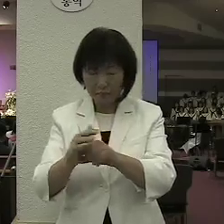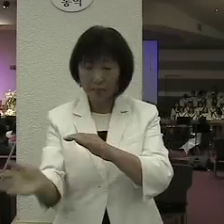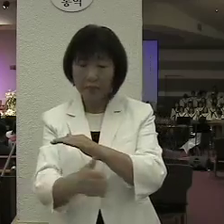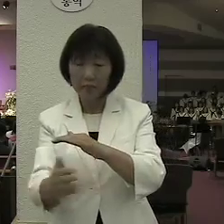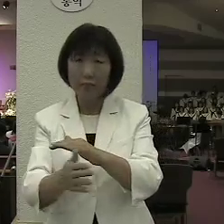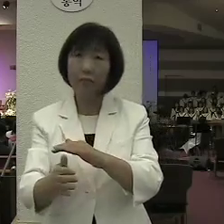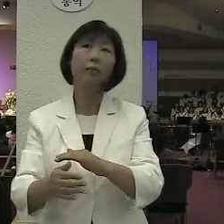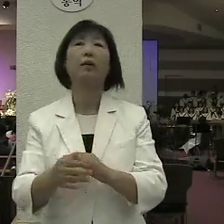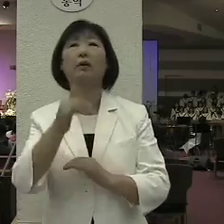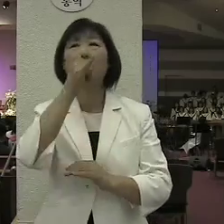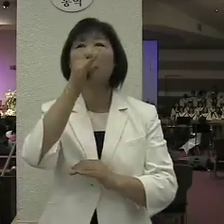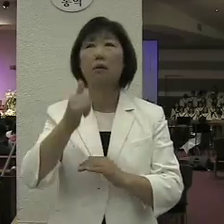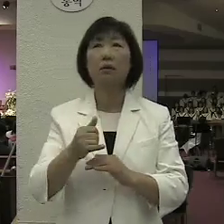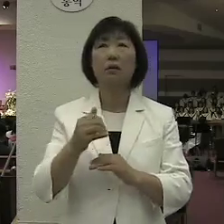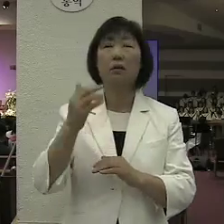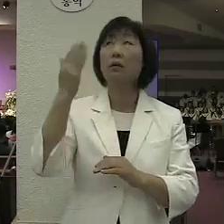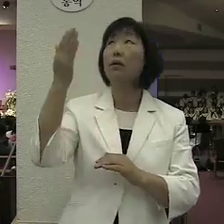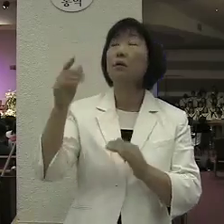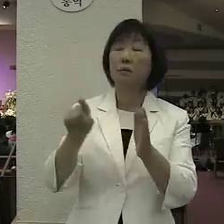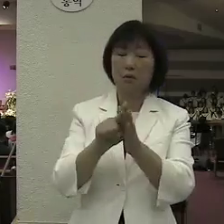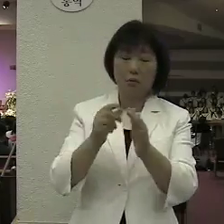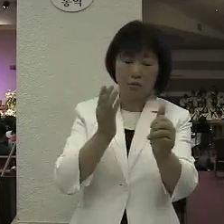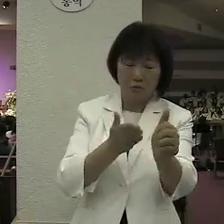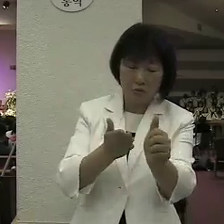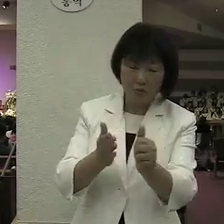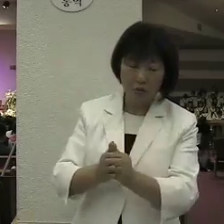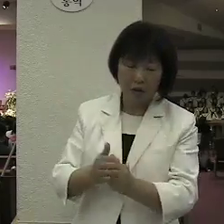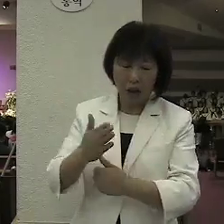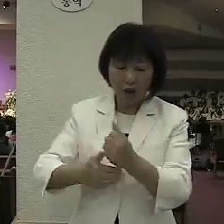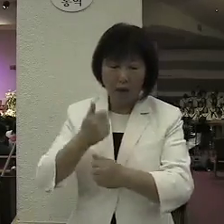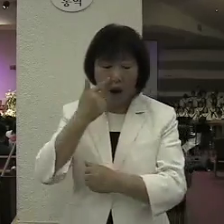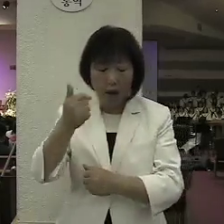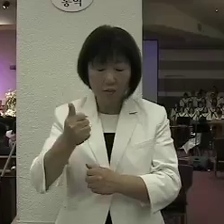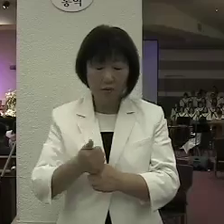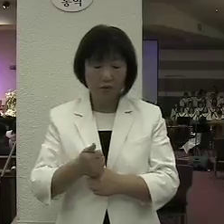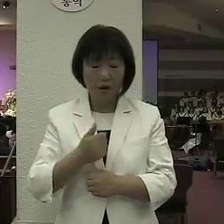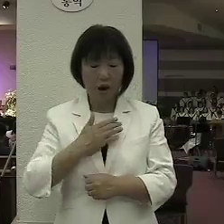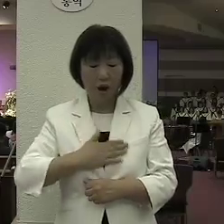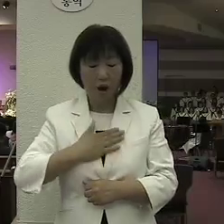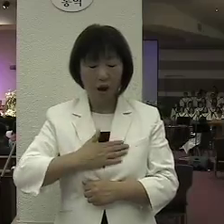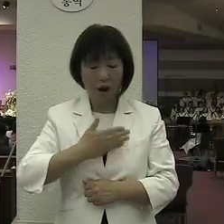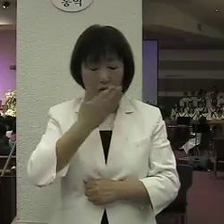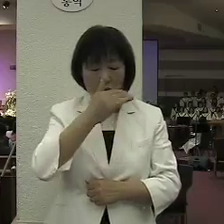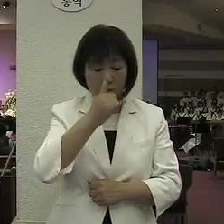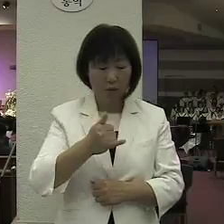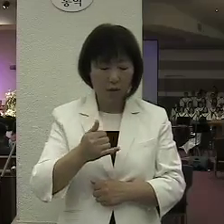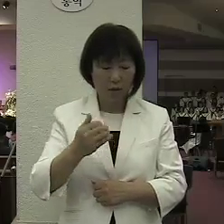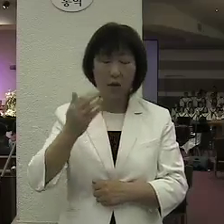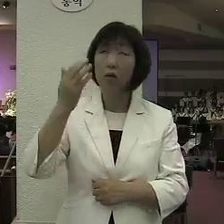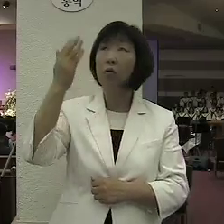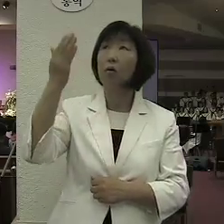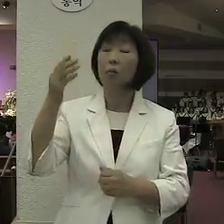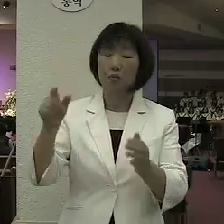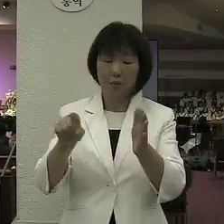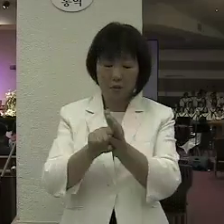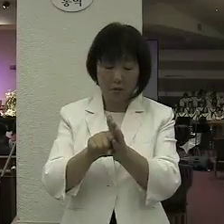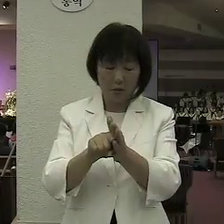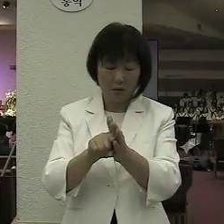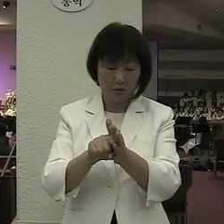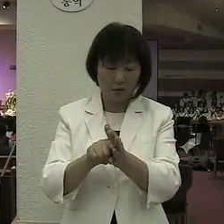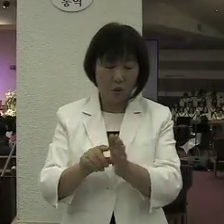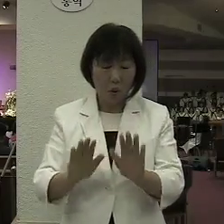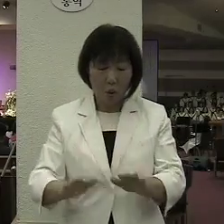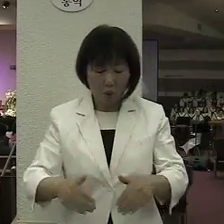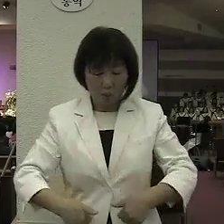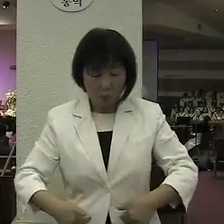감사하고요. 오늘 교회 처음 오신 분이 있으니까 여러분, 예수님 꼭 믿으셔야 됩니다. 이 세상에 누구를 믿겠습니까? 모든 사람들, 모든